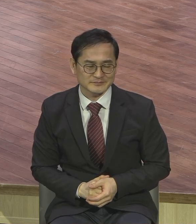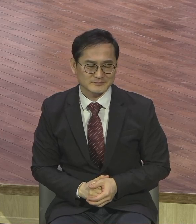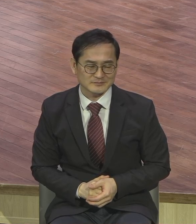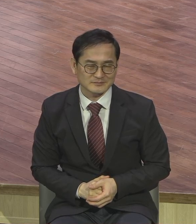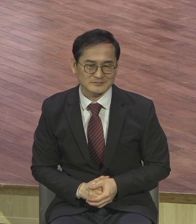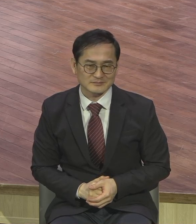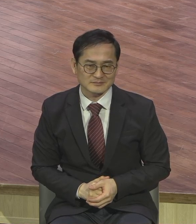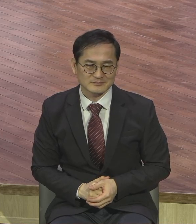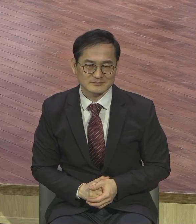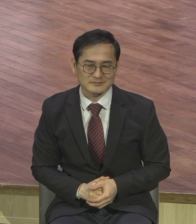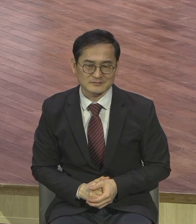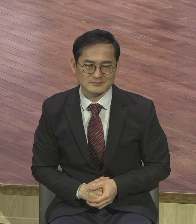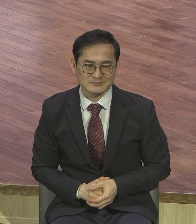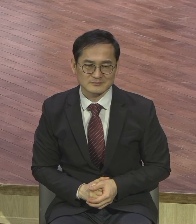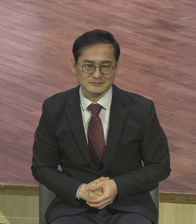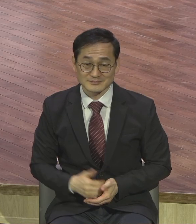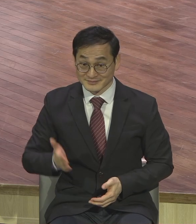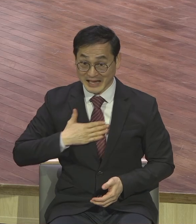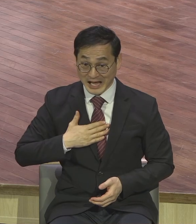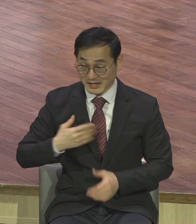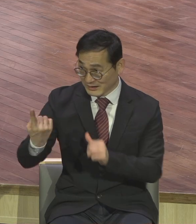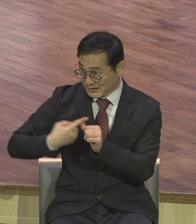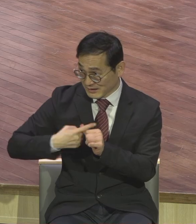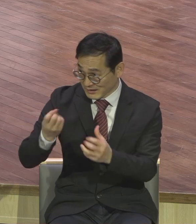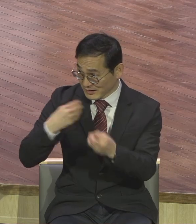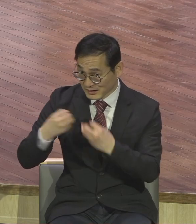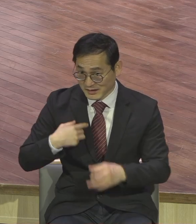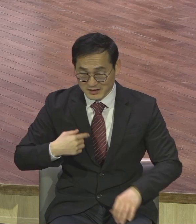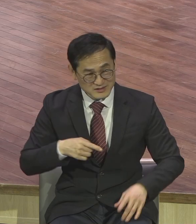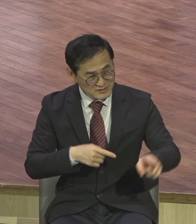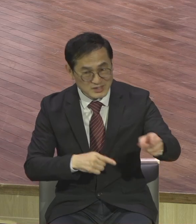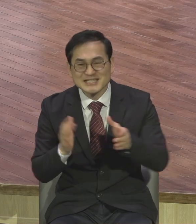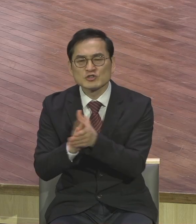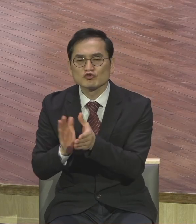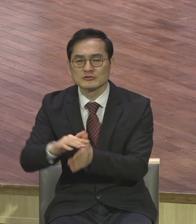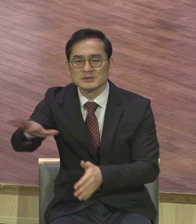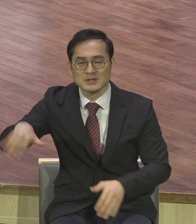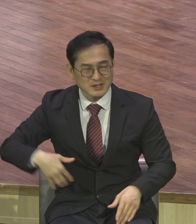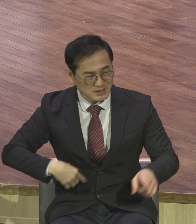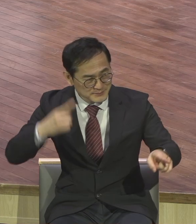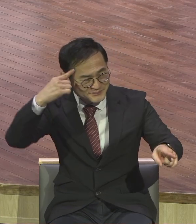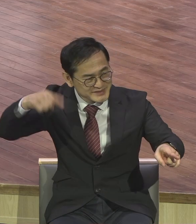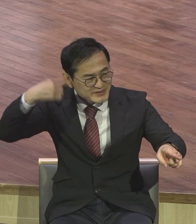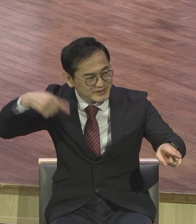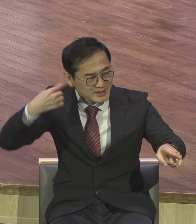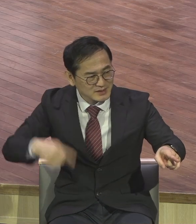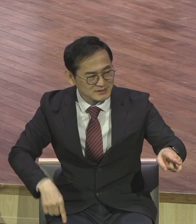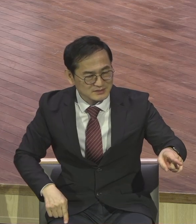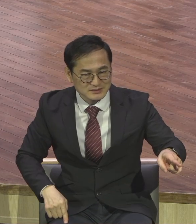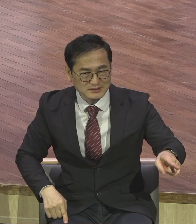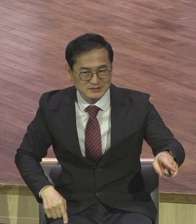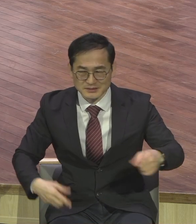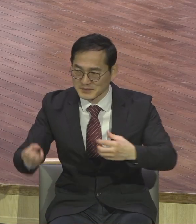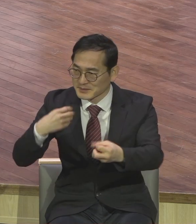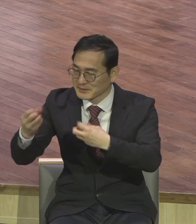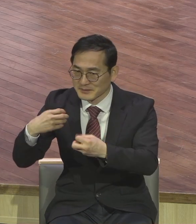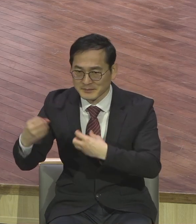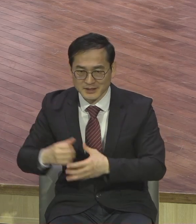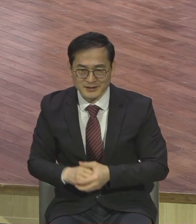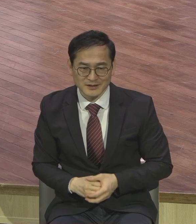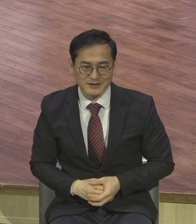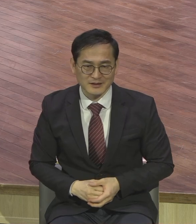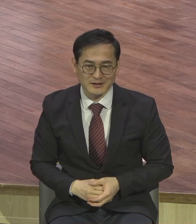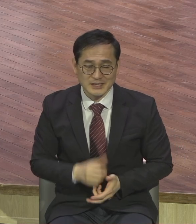미쳤다. 저는 그 소리를 많이 들었어요. 친구들인데. 중마고 오드린데 미쳤다네.